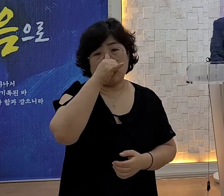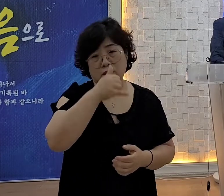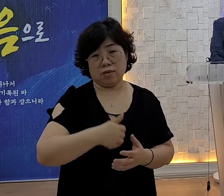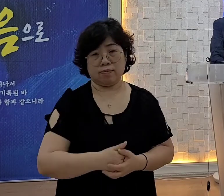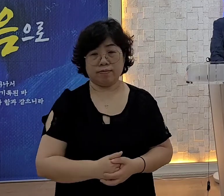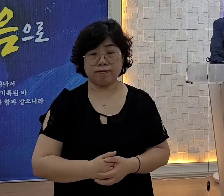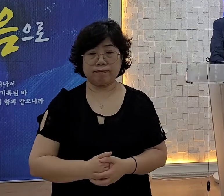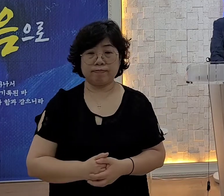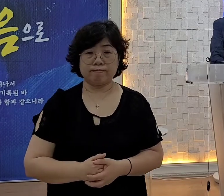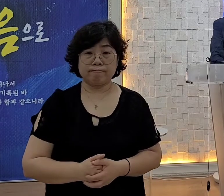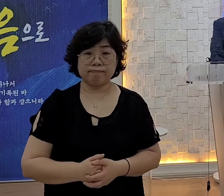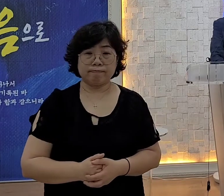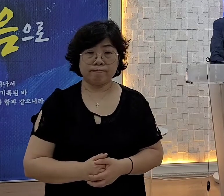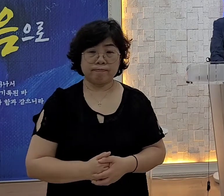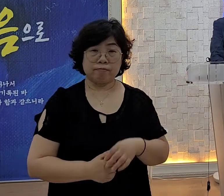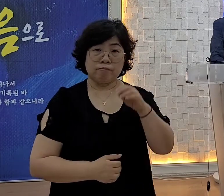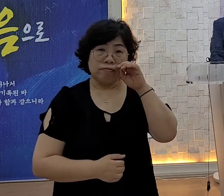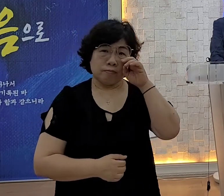라는 사실이죠.